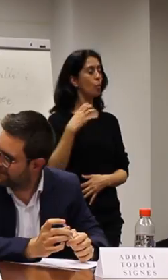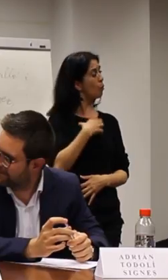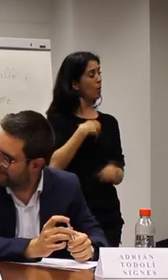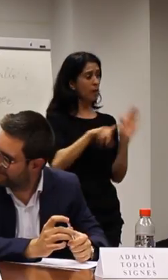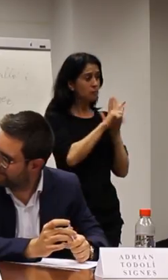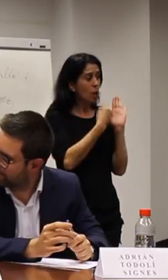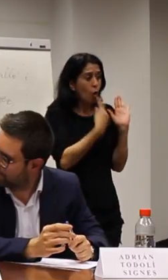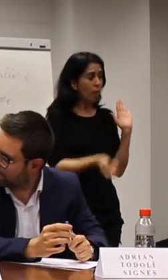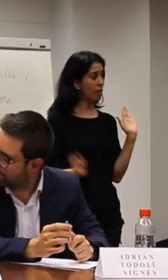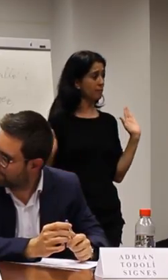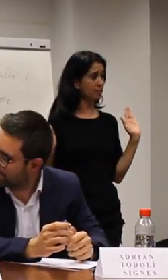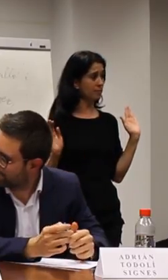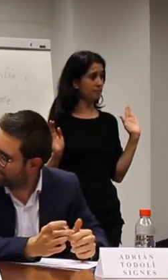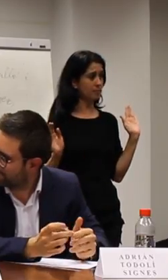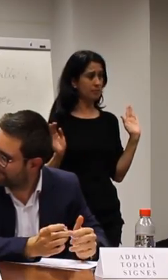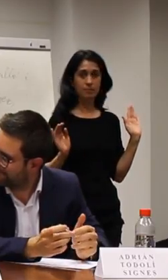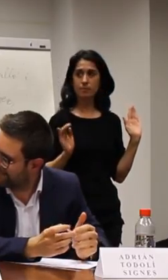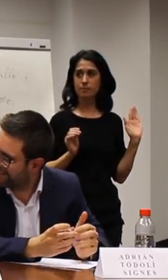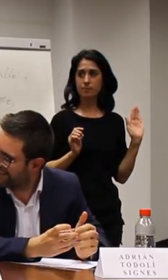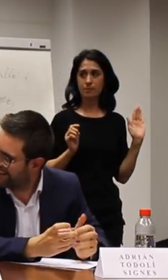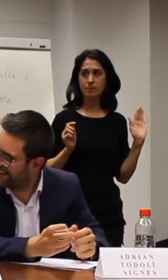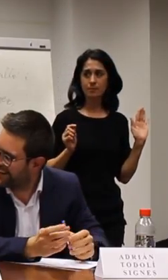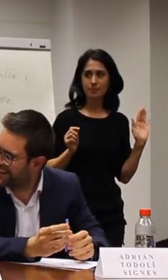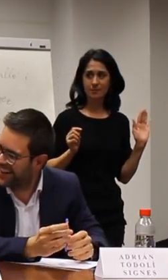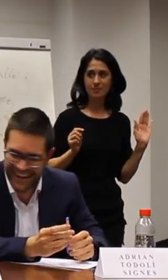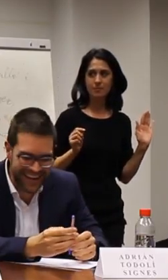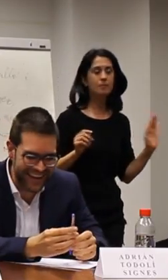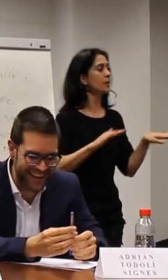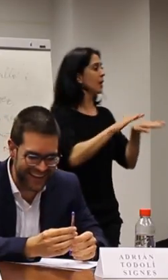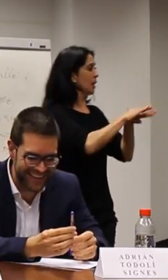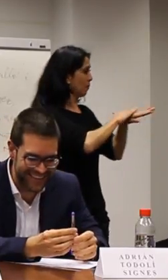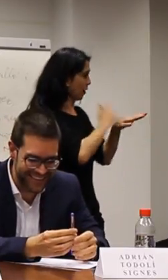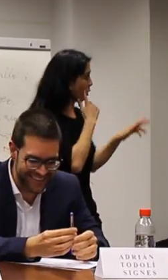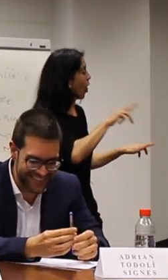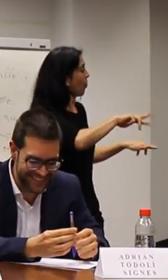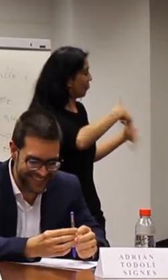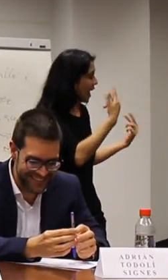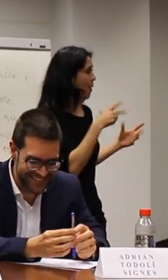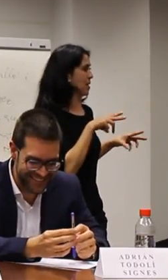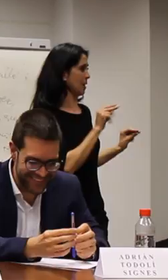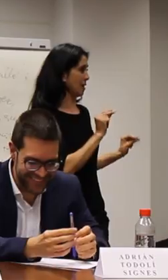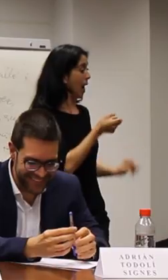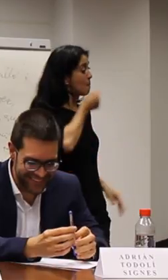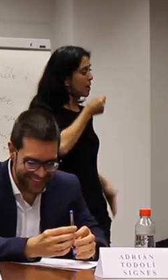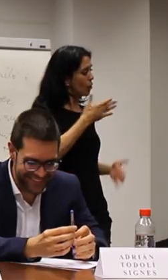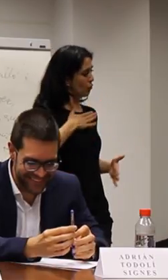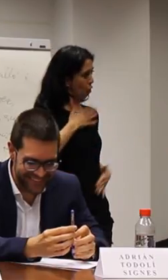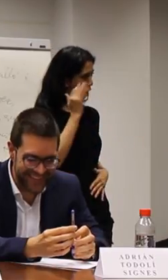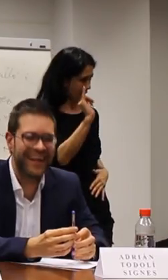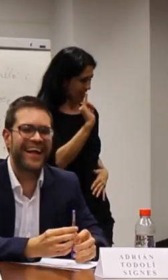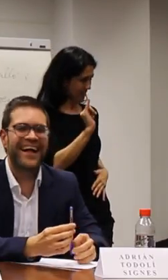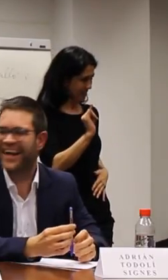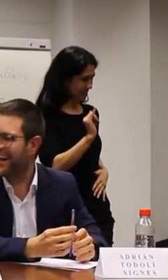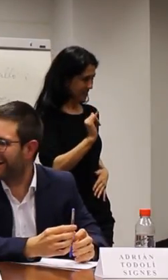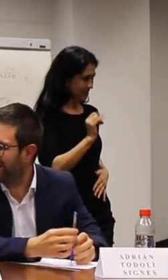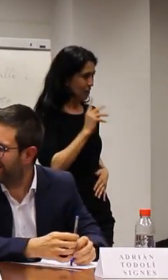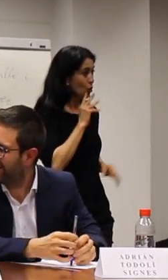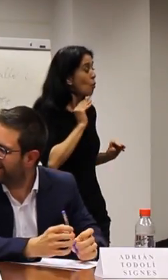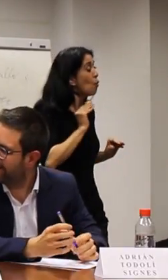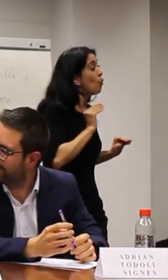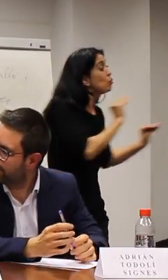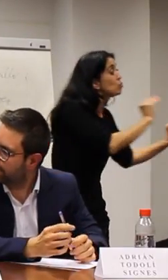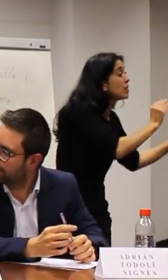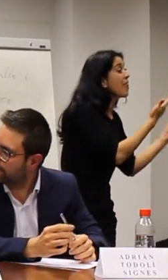sí. Siempre que se den los requisitos. Perdón, el micrófono. Déjeme terminar, por favor. Por favor. Sí. O sea, ¿está usted hablando del